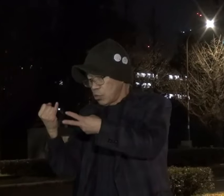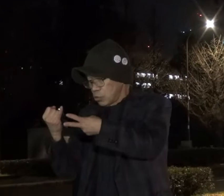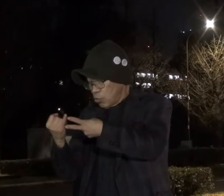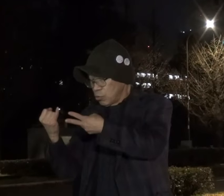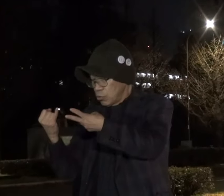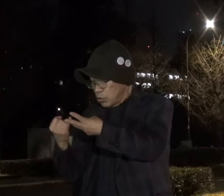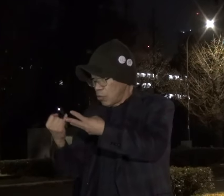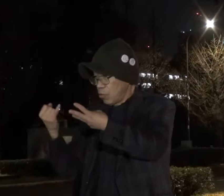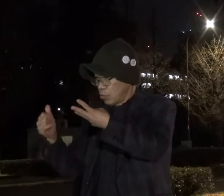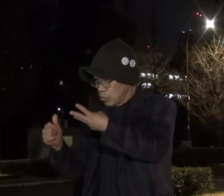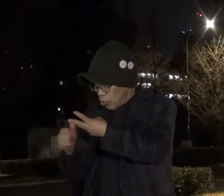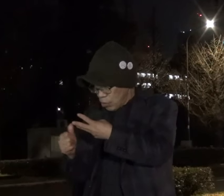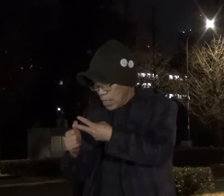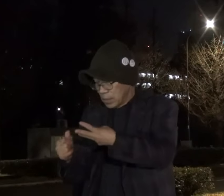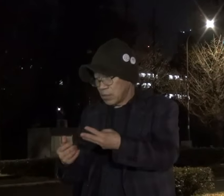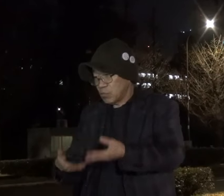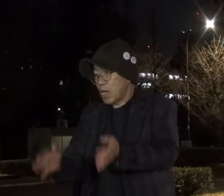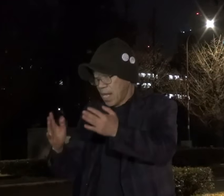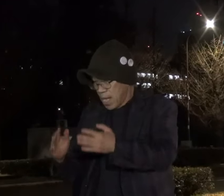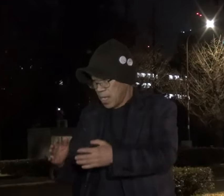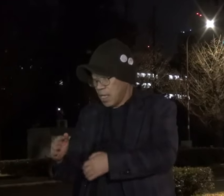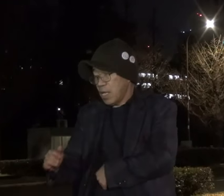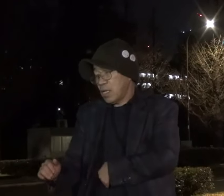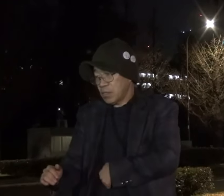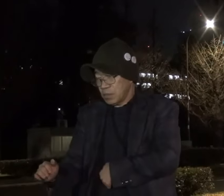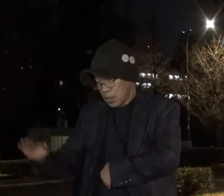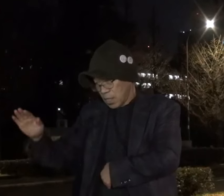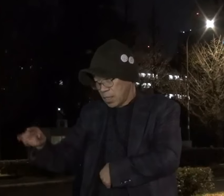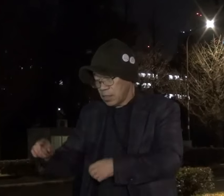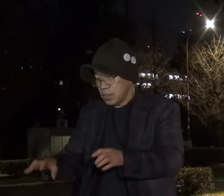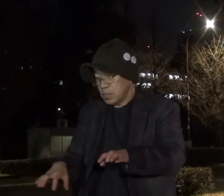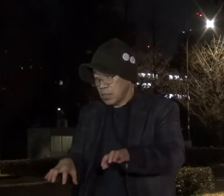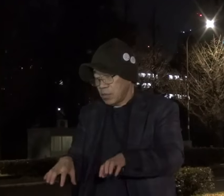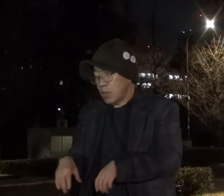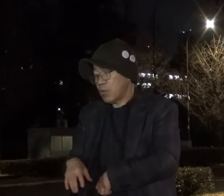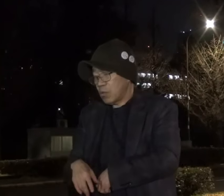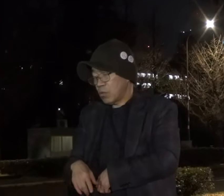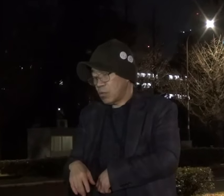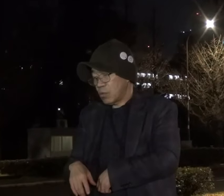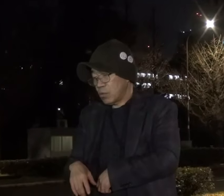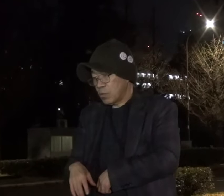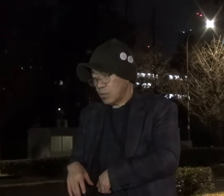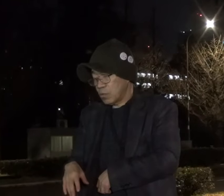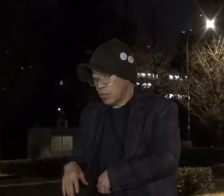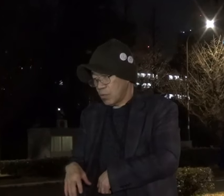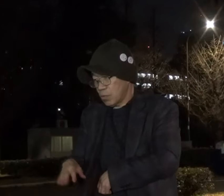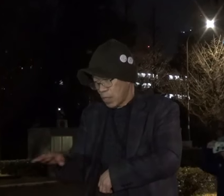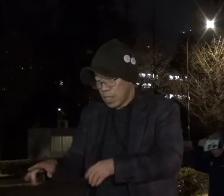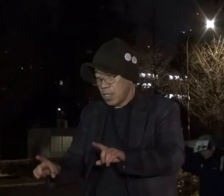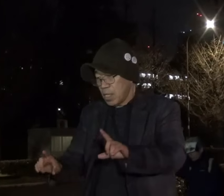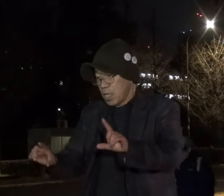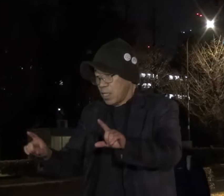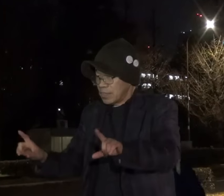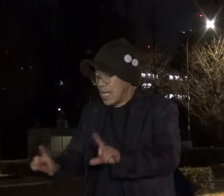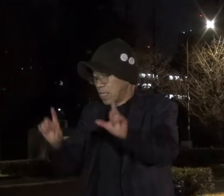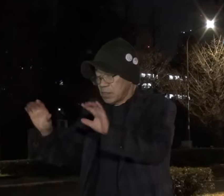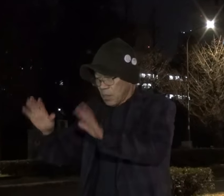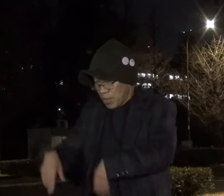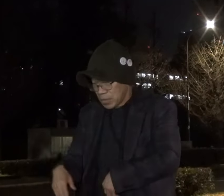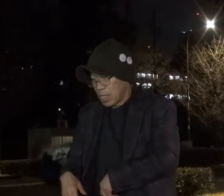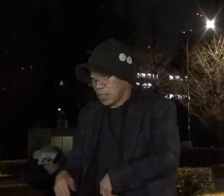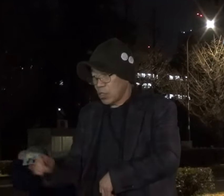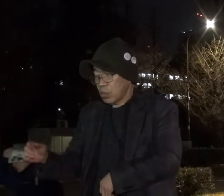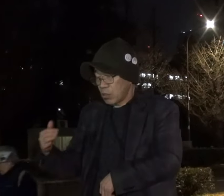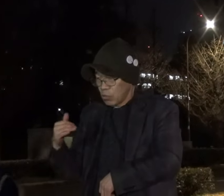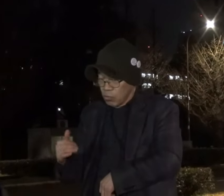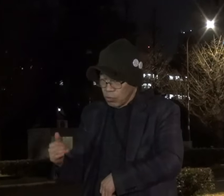実家と行き来しながら賑やかに過ごしていました。私は高齢になった両親に代わって隣組や地域の集まり